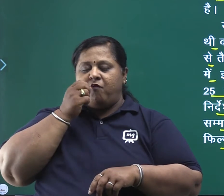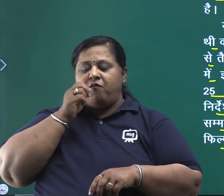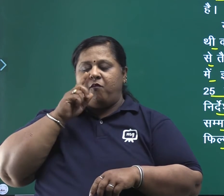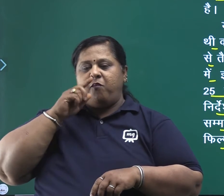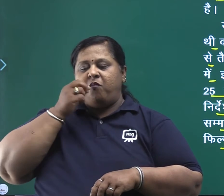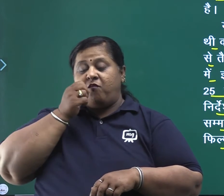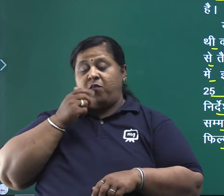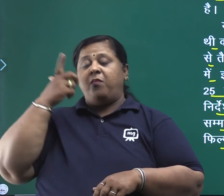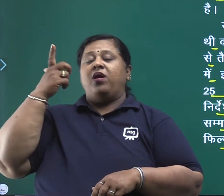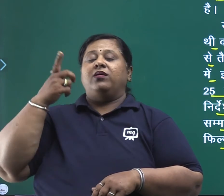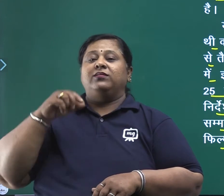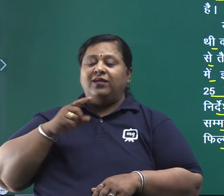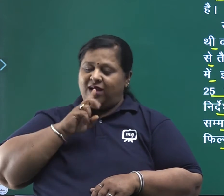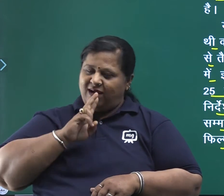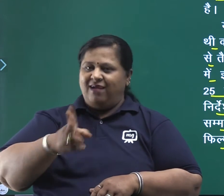कहा गया।